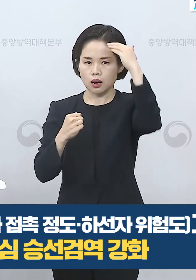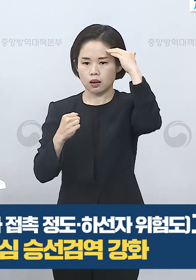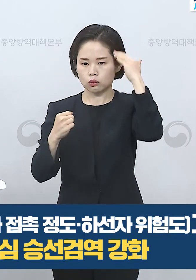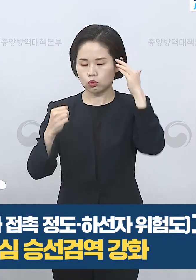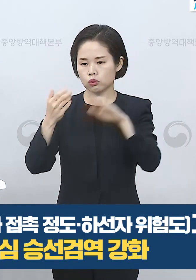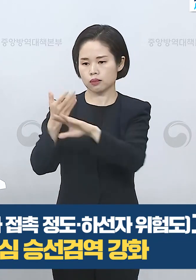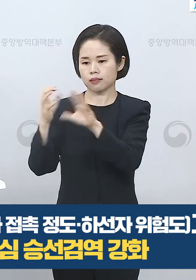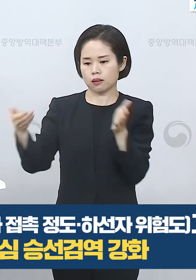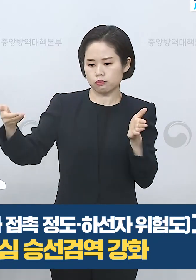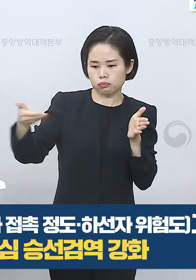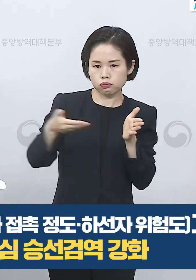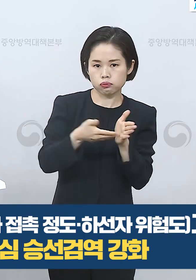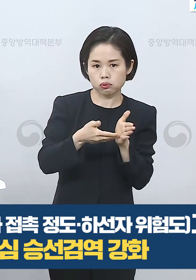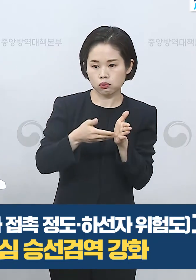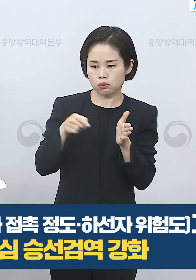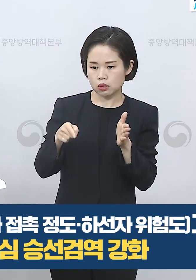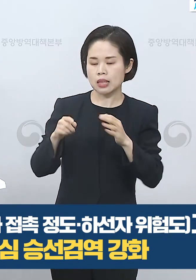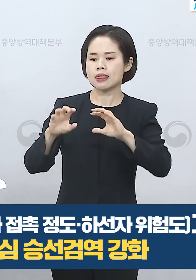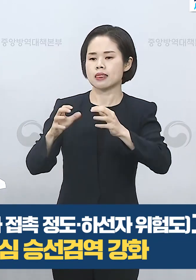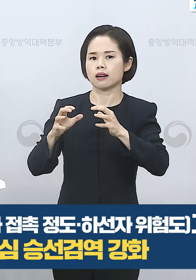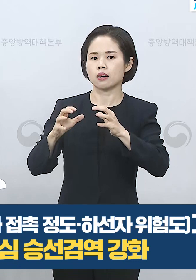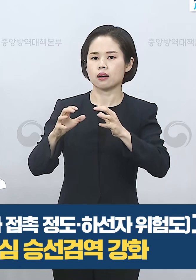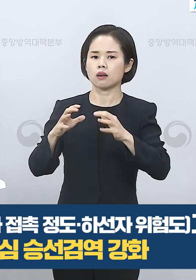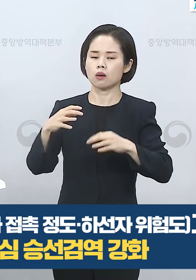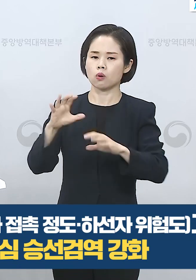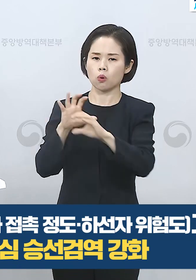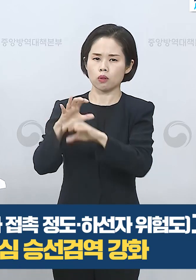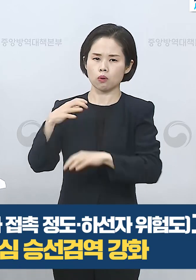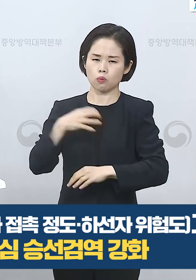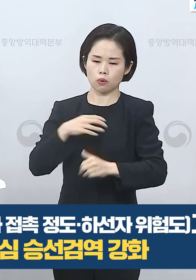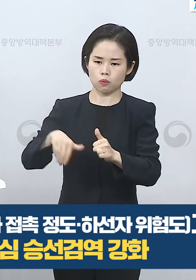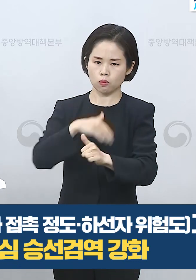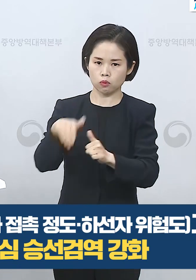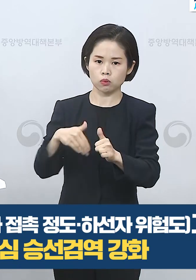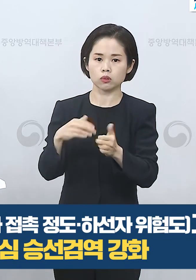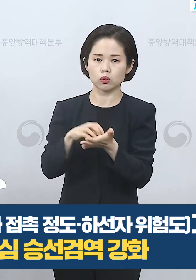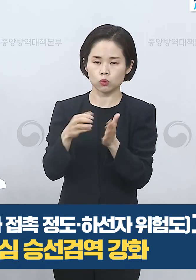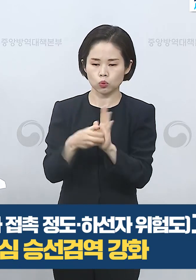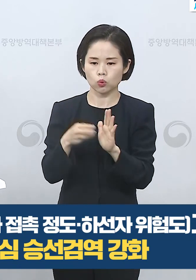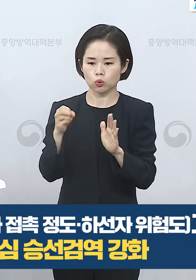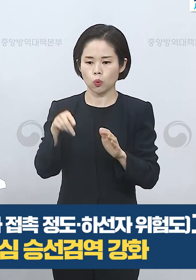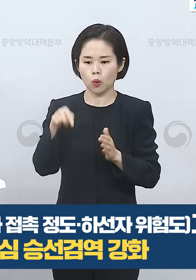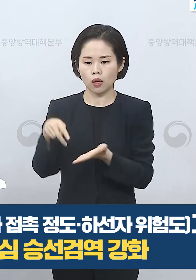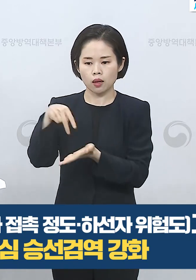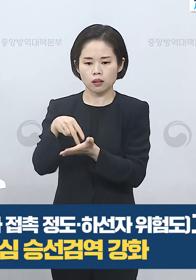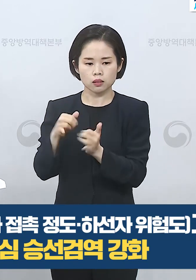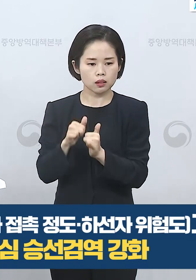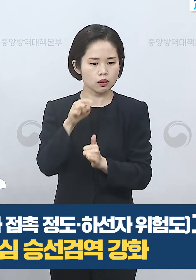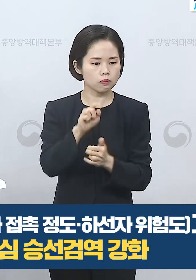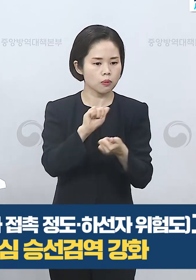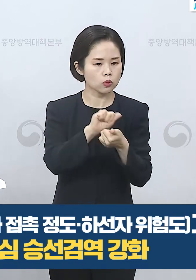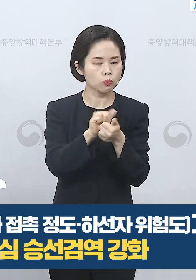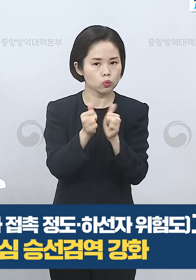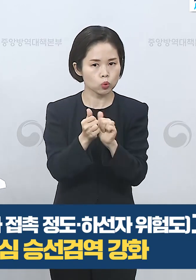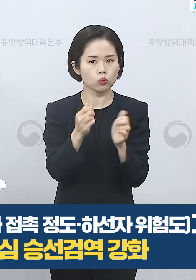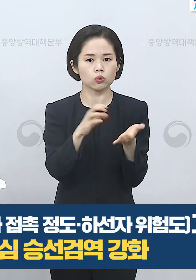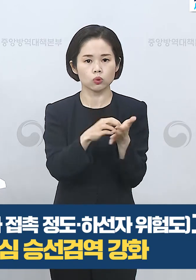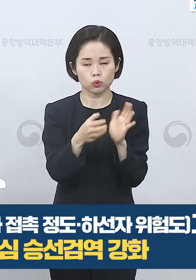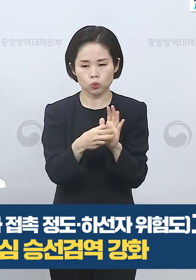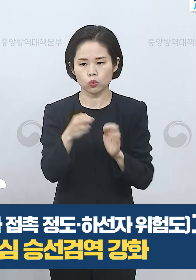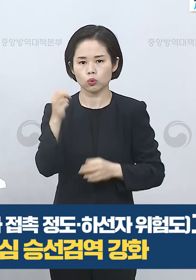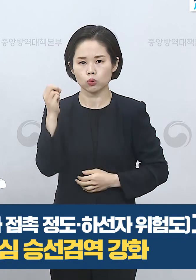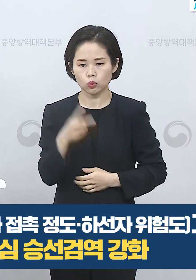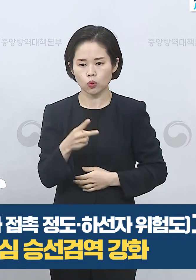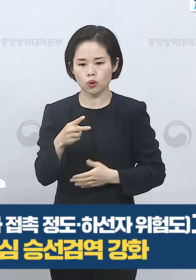출항한 국가의 위험도, 그리고 입항 선박의 승선자의 접촉 정도, 또한 국내 입국